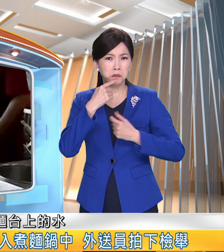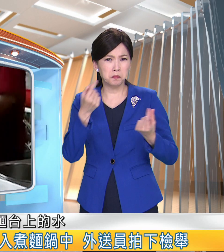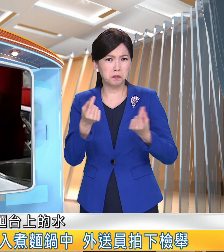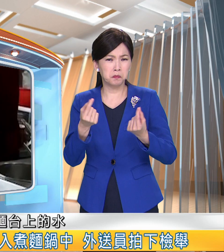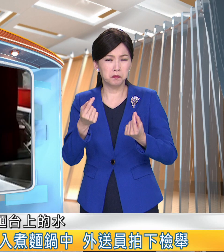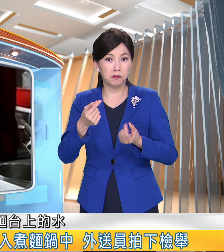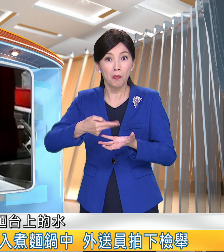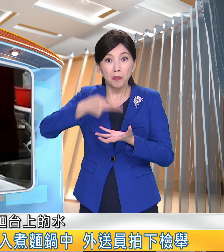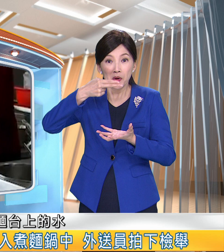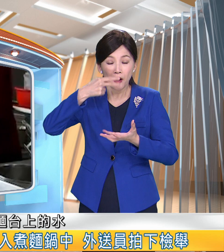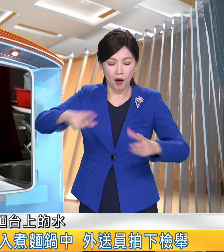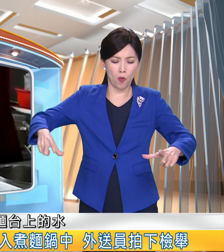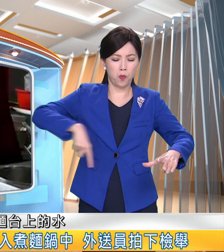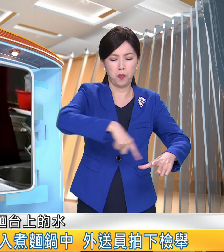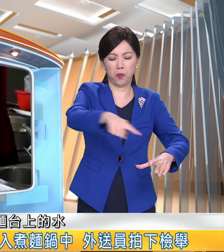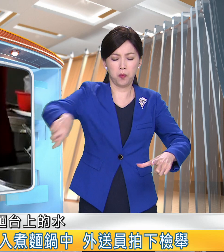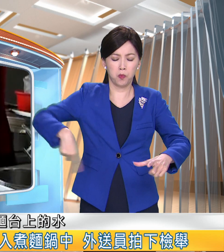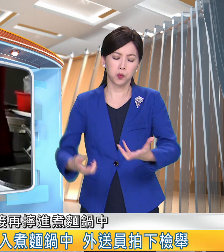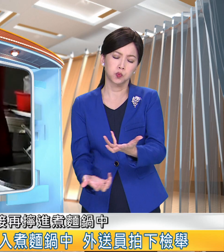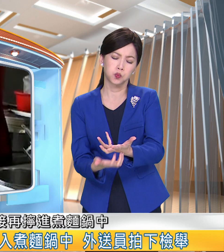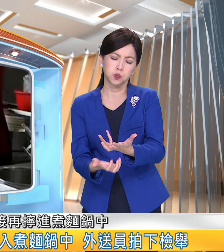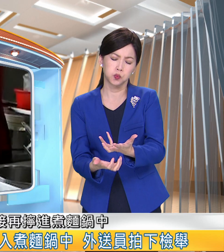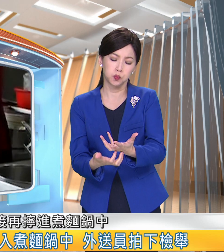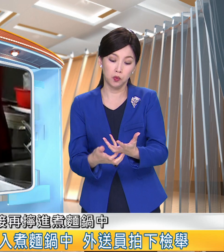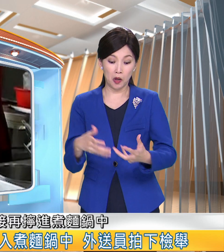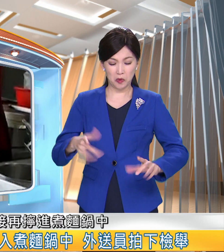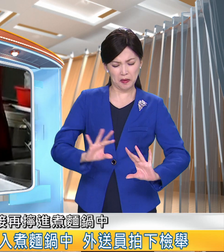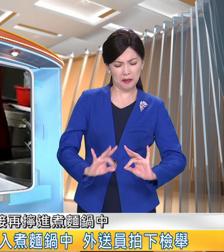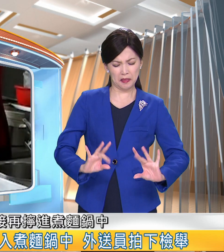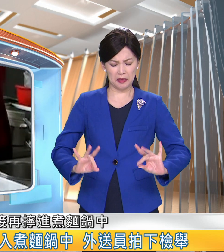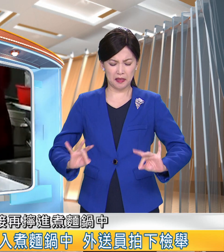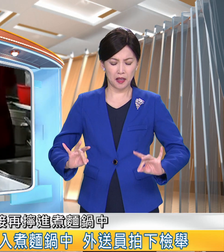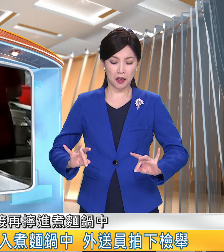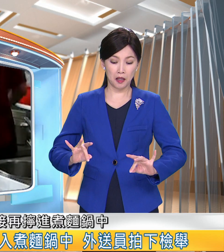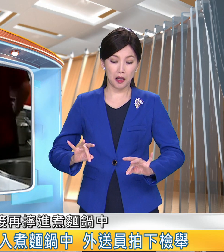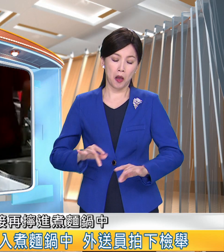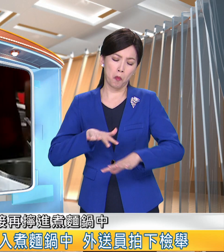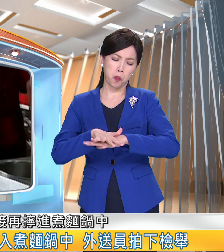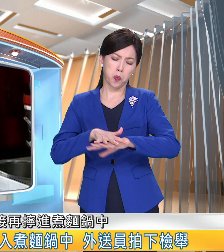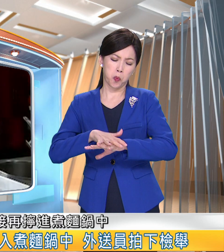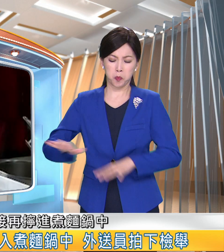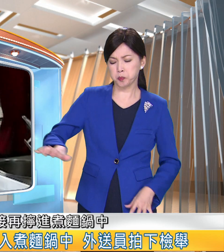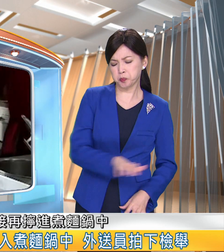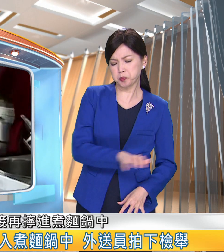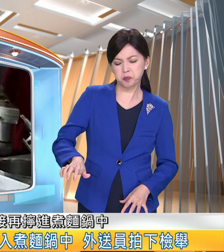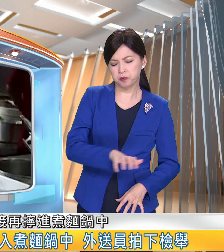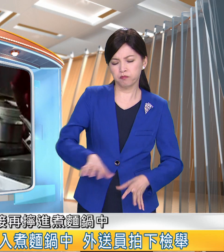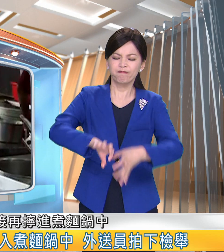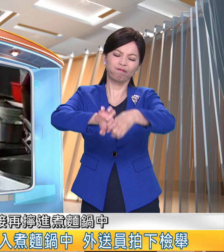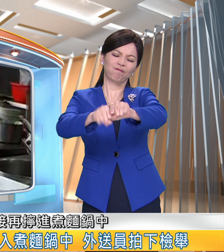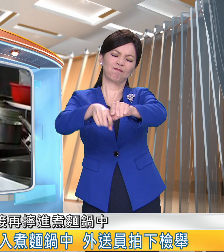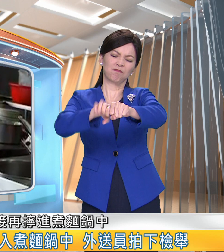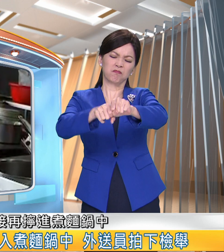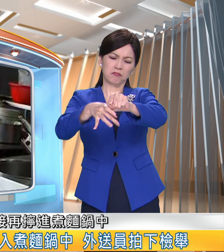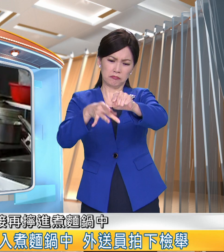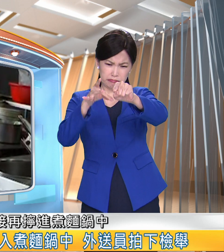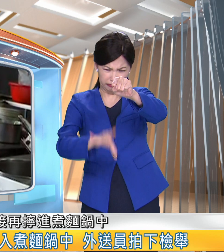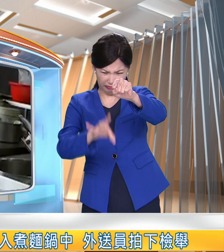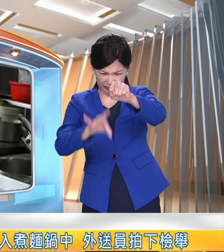将煮面台上面的水用抹布擦完，直接再拧进煮面锅当